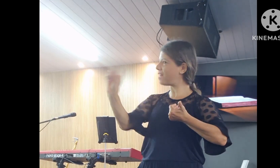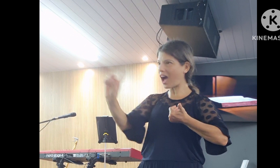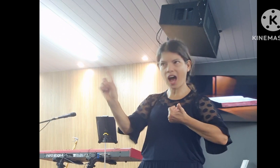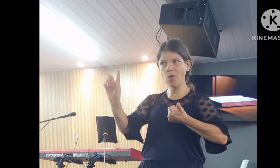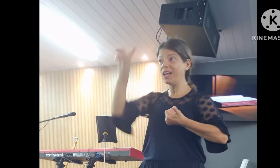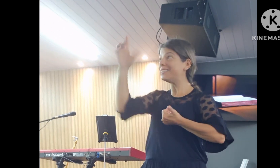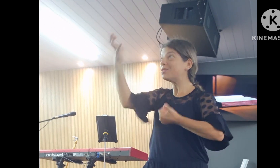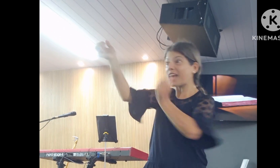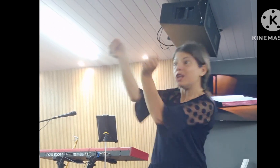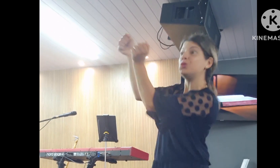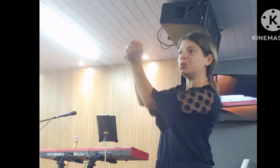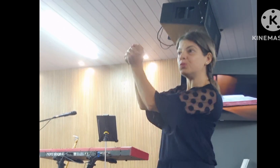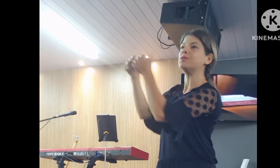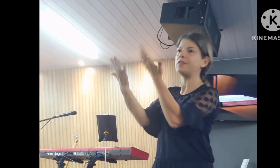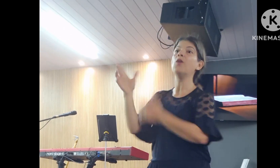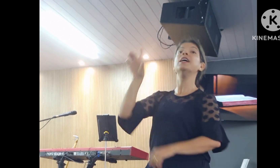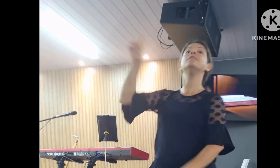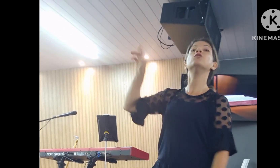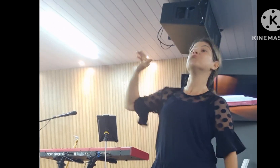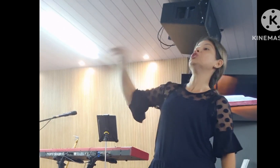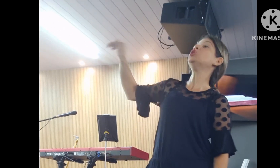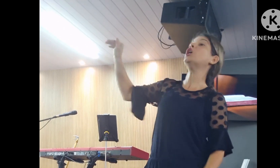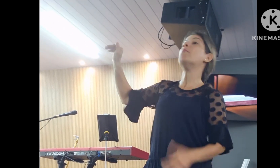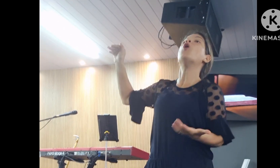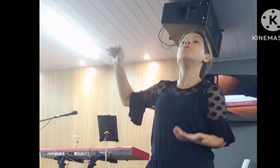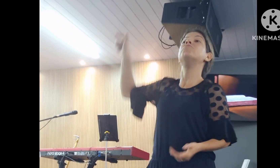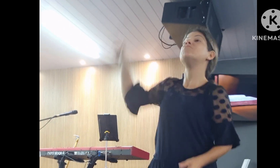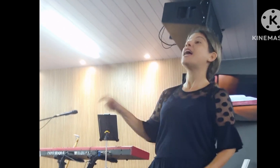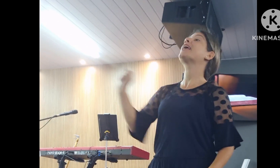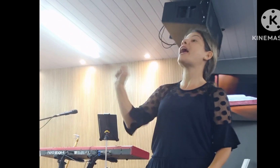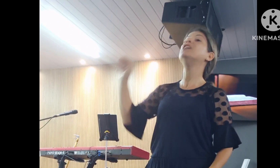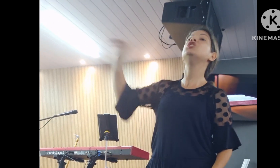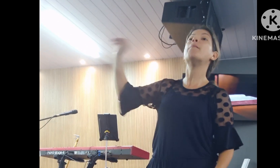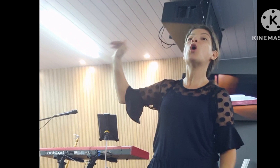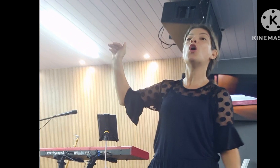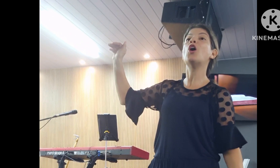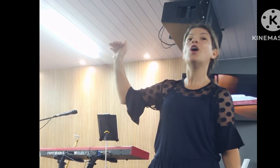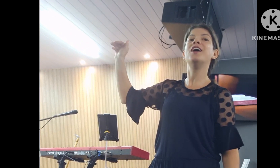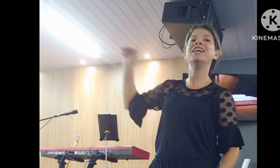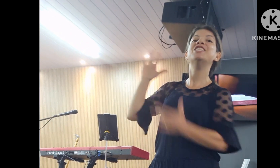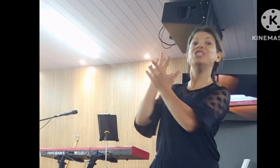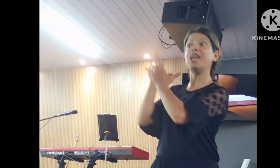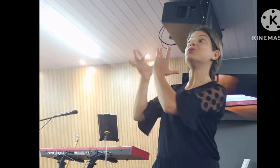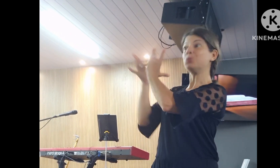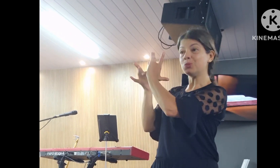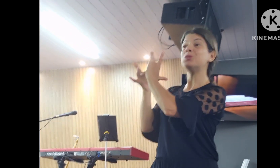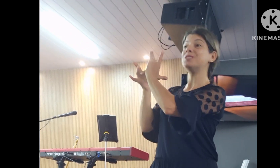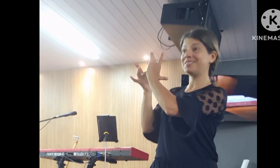Então Ele chamou a única solução. Jesus Cristo é a única